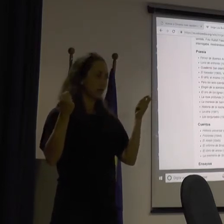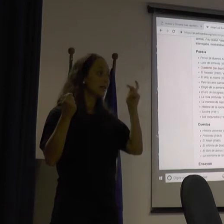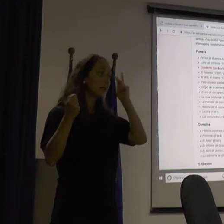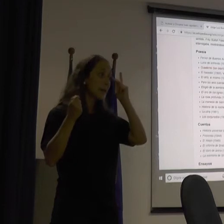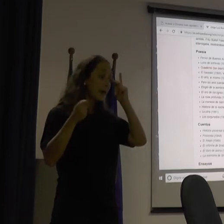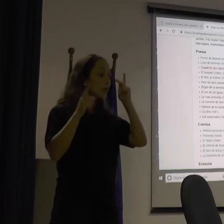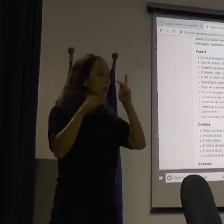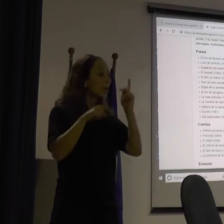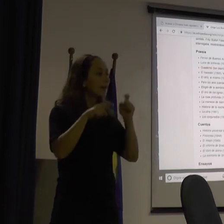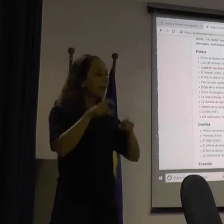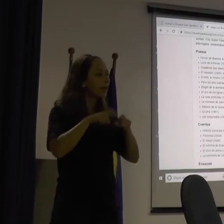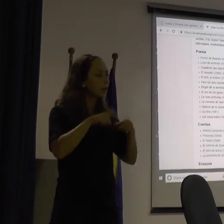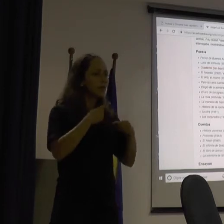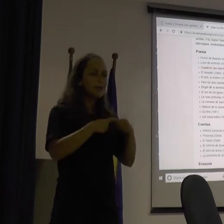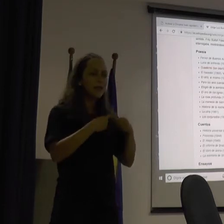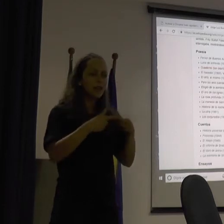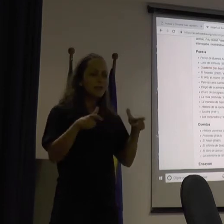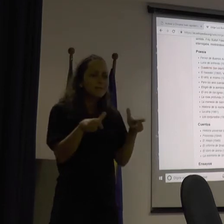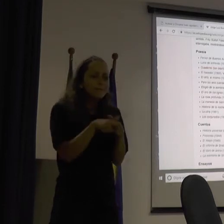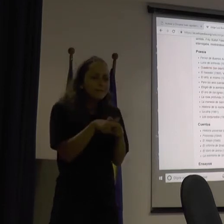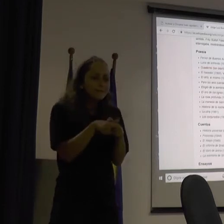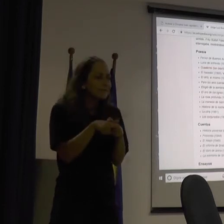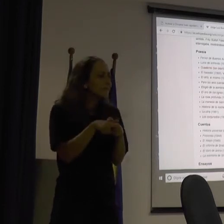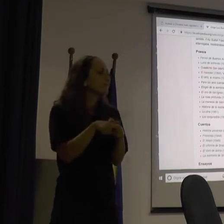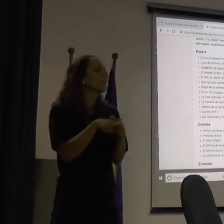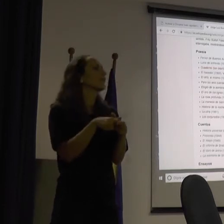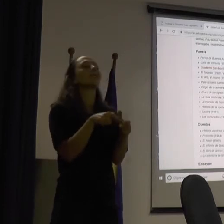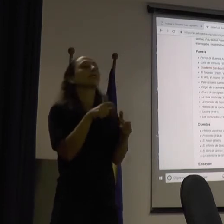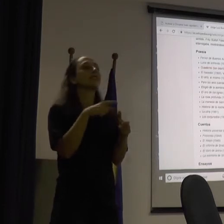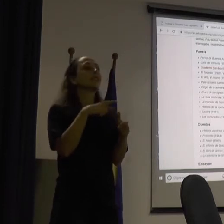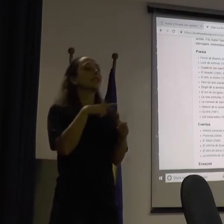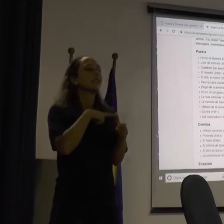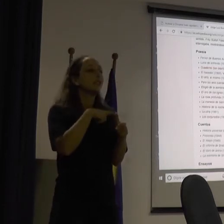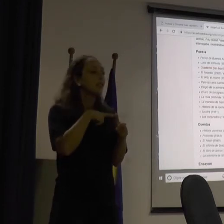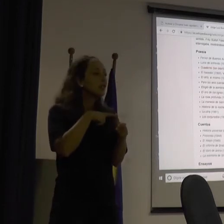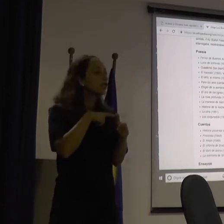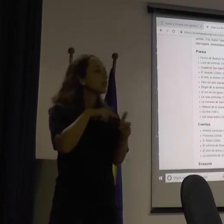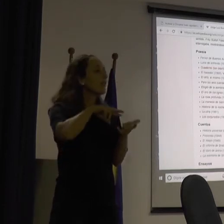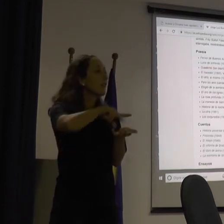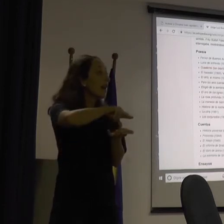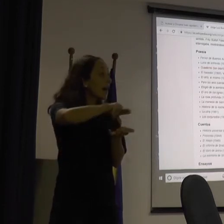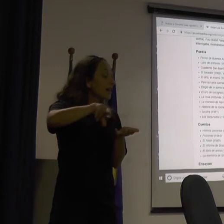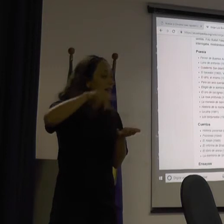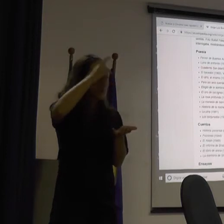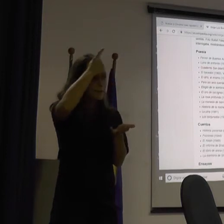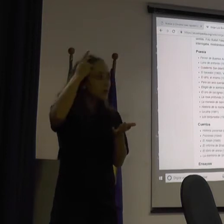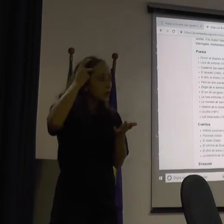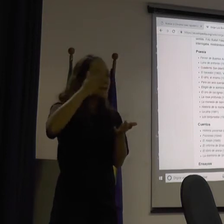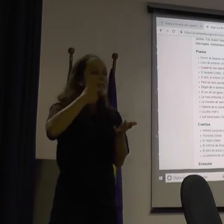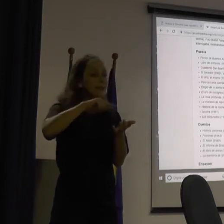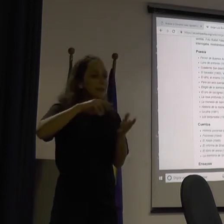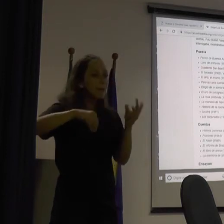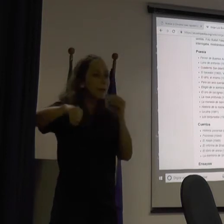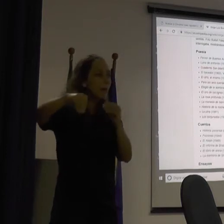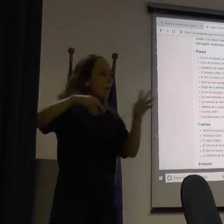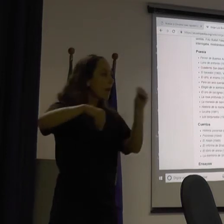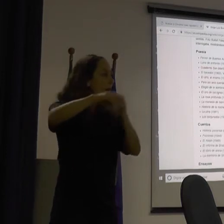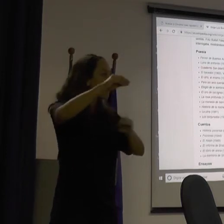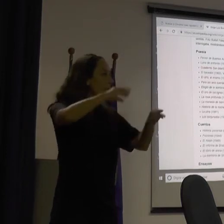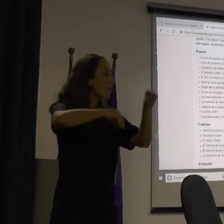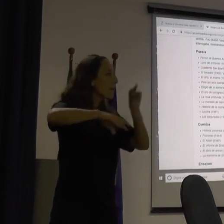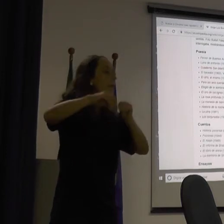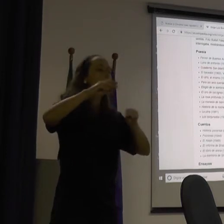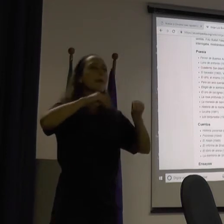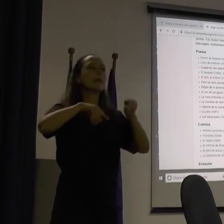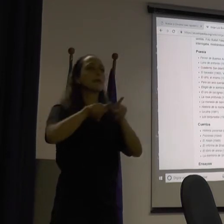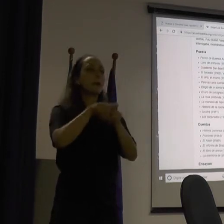pequenininha, mas era cheio de imigrantes, eu cresci escutando japonês, italiano, espanhol, gente de todo lugar do